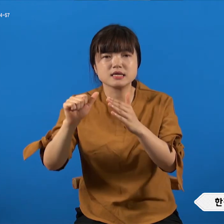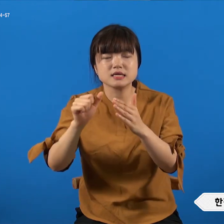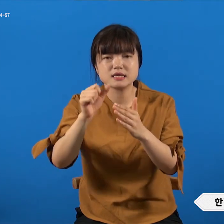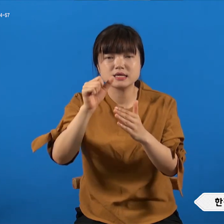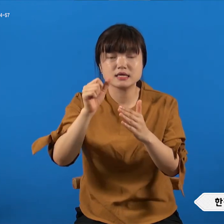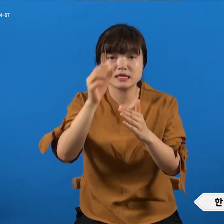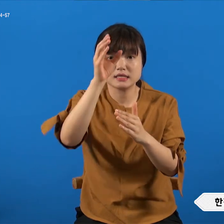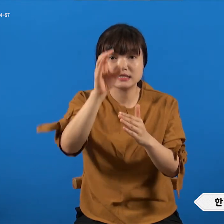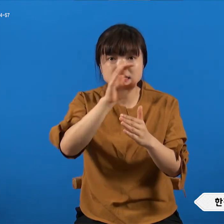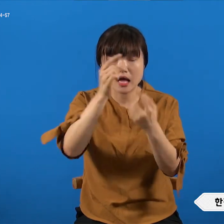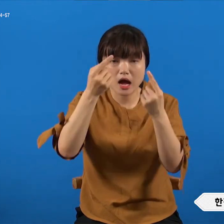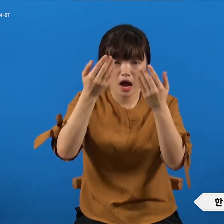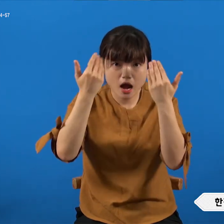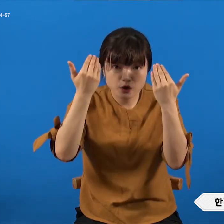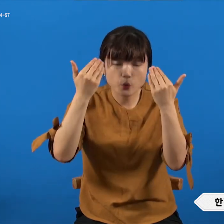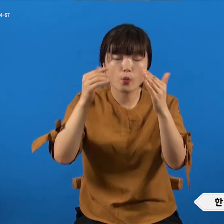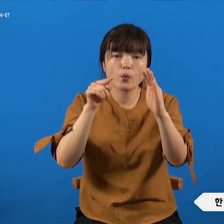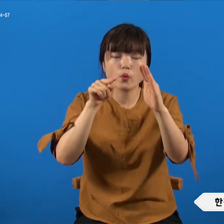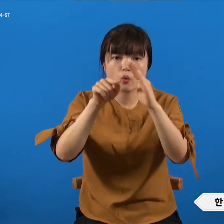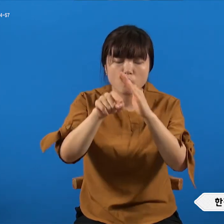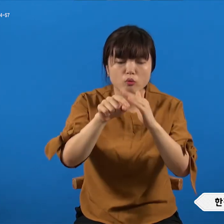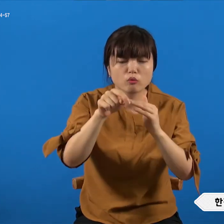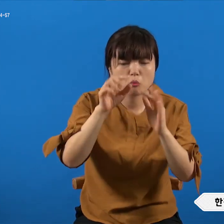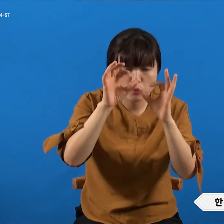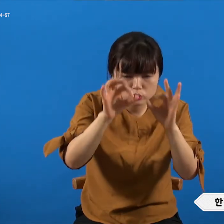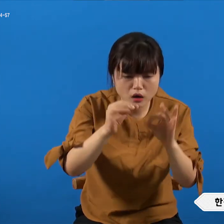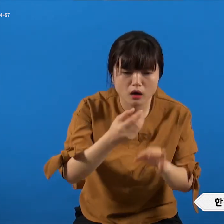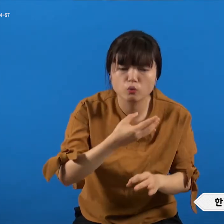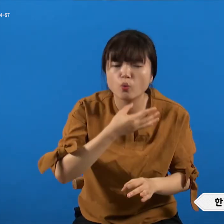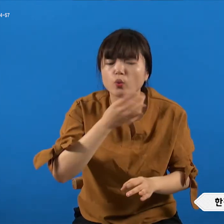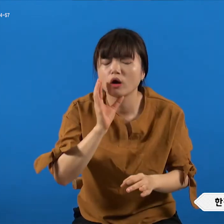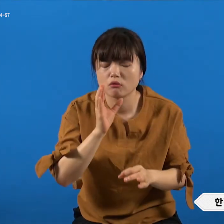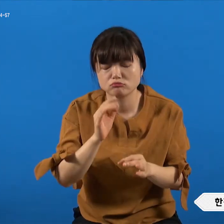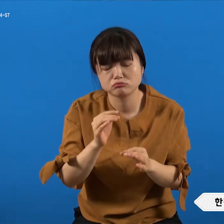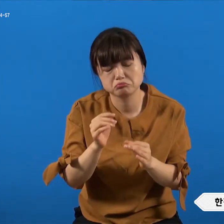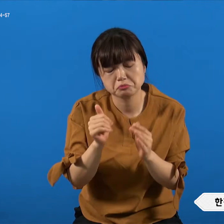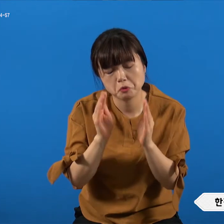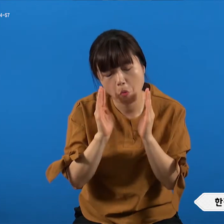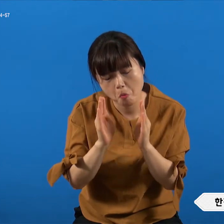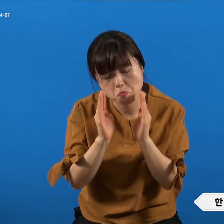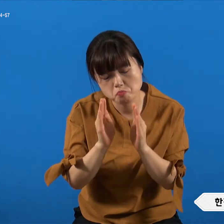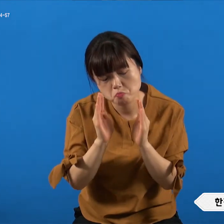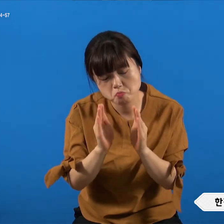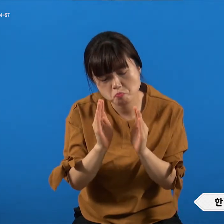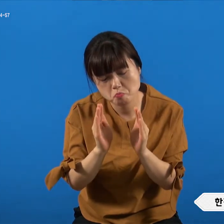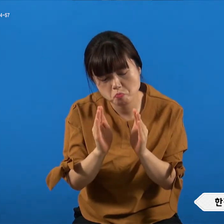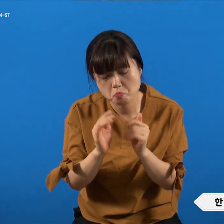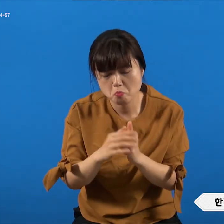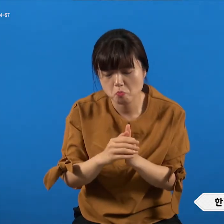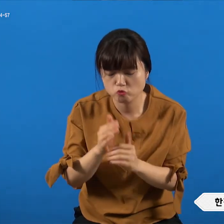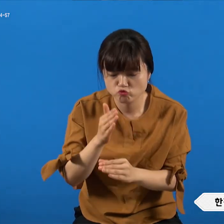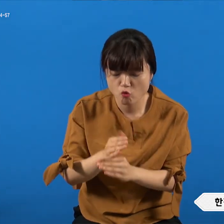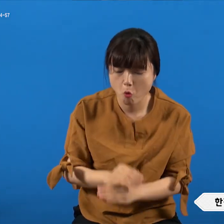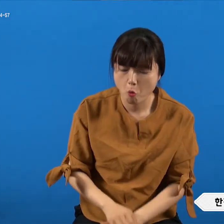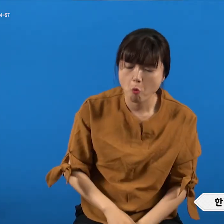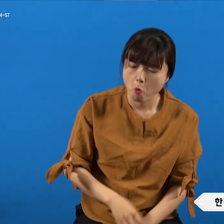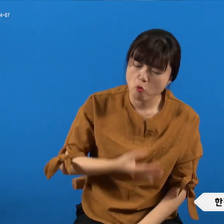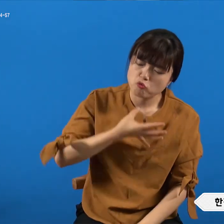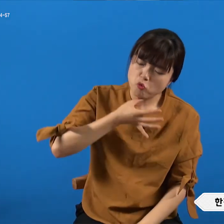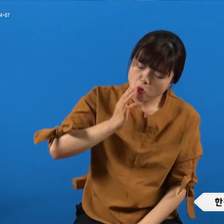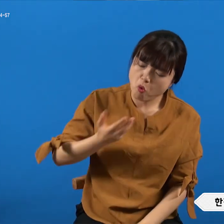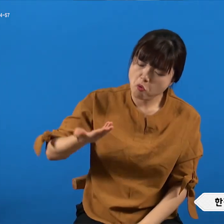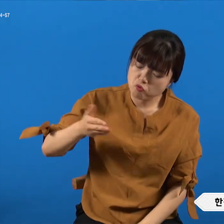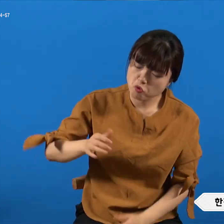갔습니다. 보니까 노인 한 분이 구부정하게 앉아서 공부를 하고 있습니다. 이야, 연세 많으신